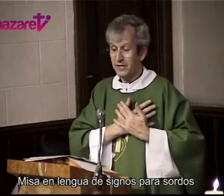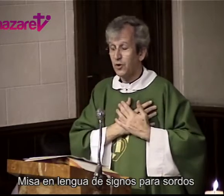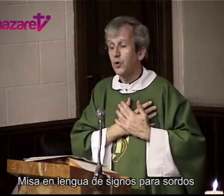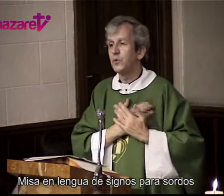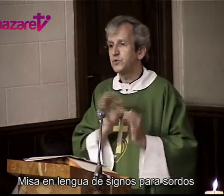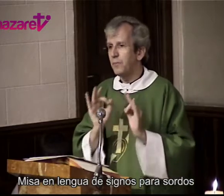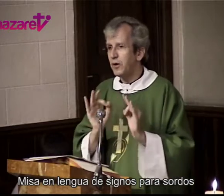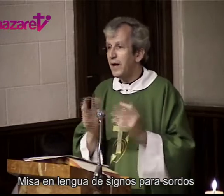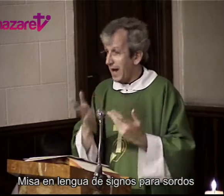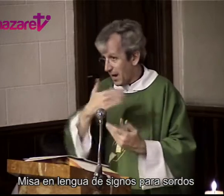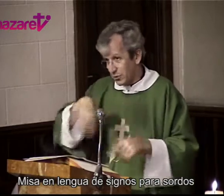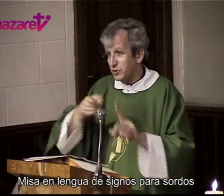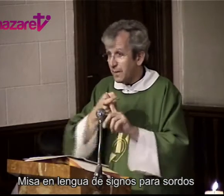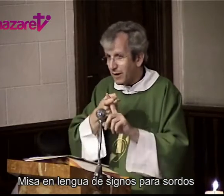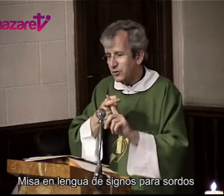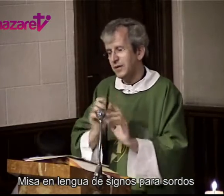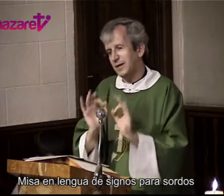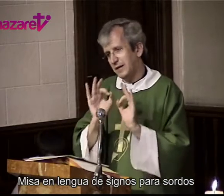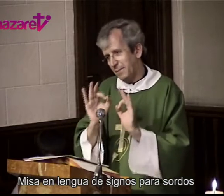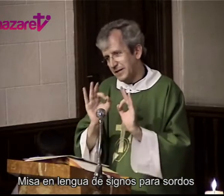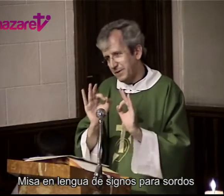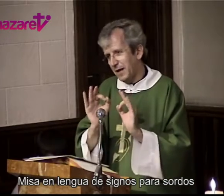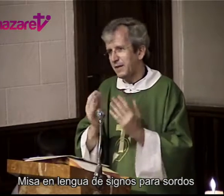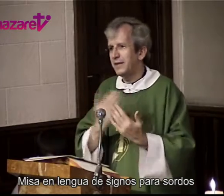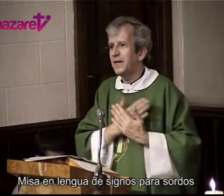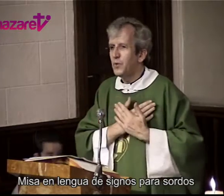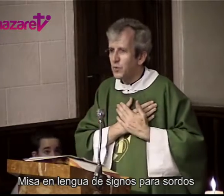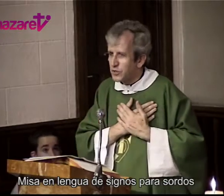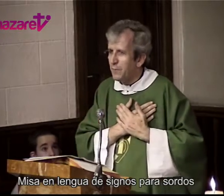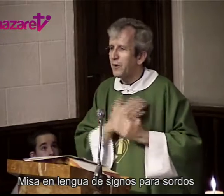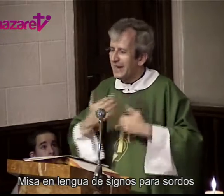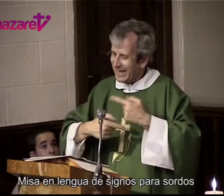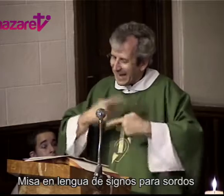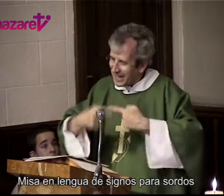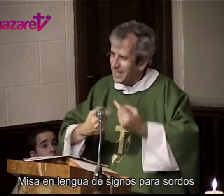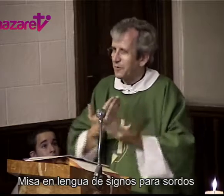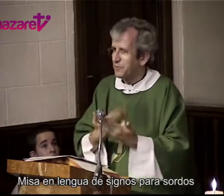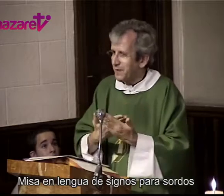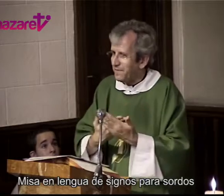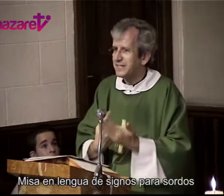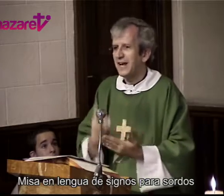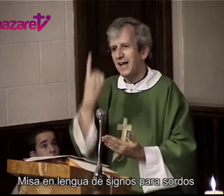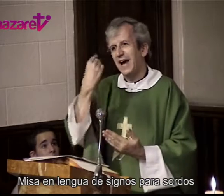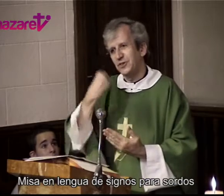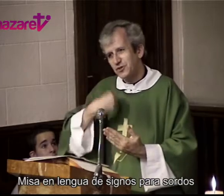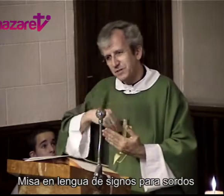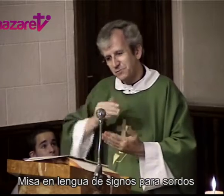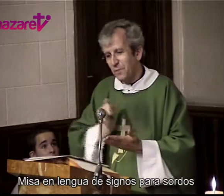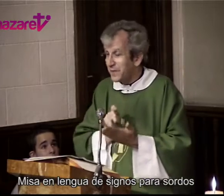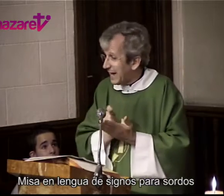con nuestro amor a nuestros hermanos y también especialmente nuestro amor que cada día podemos manifestar a Dios mismo a través